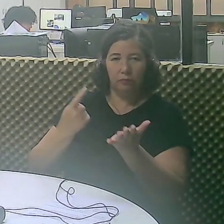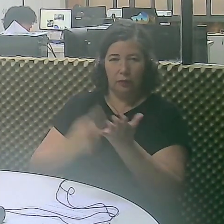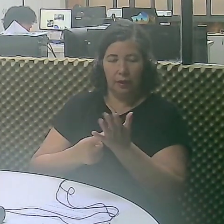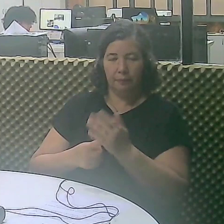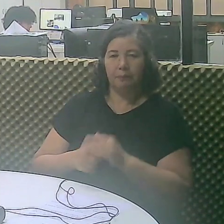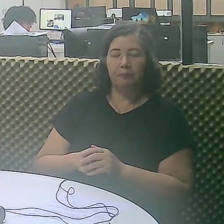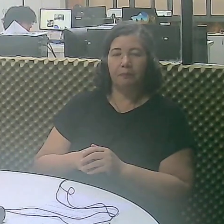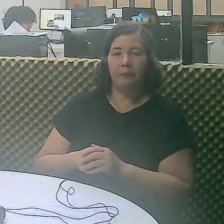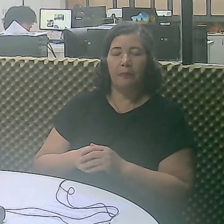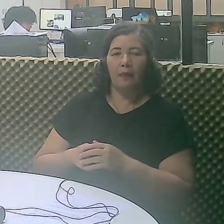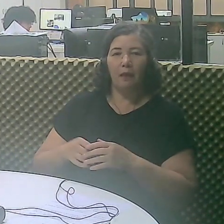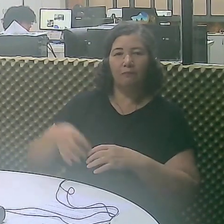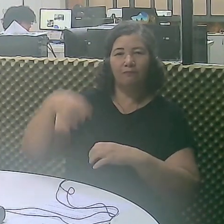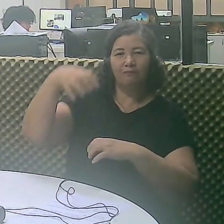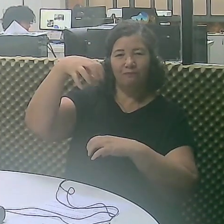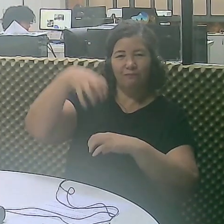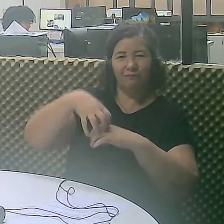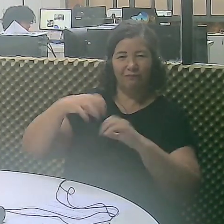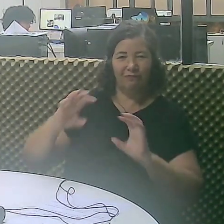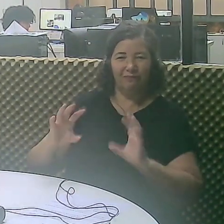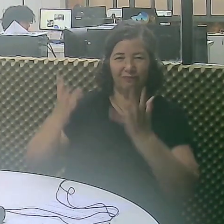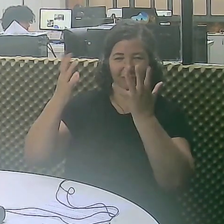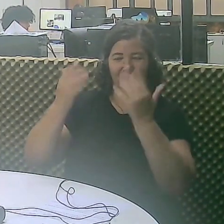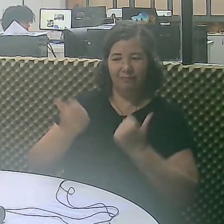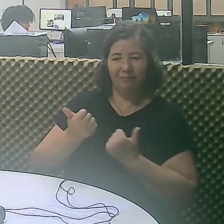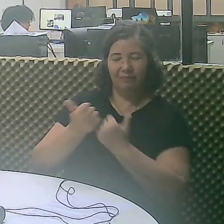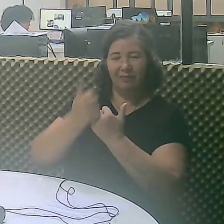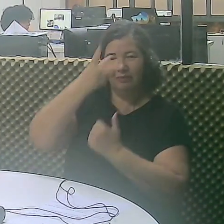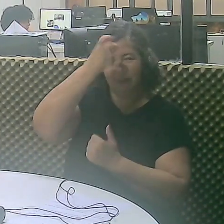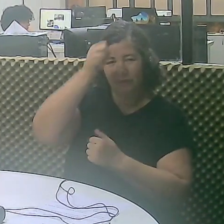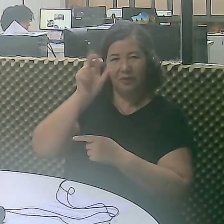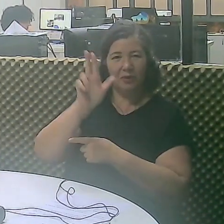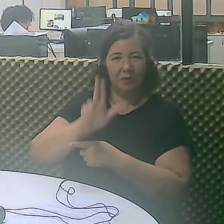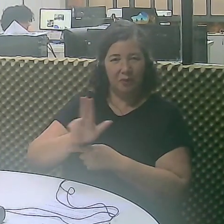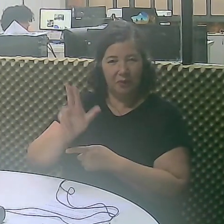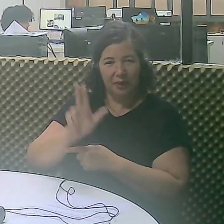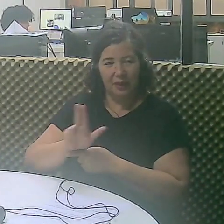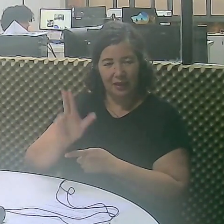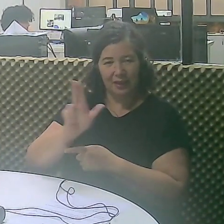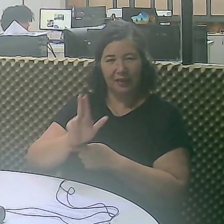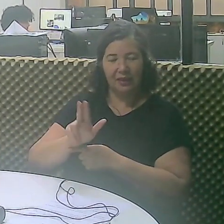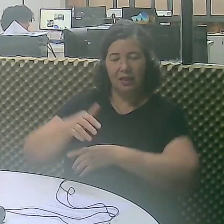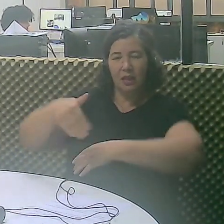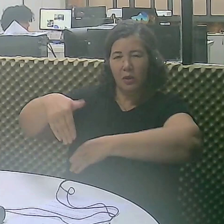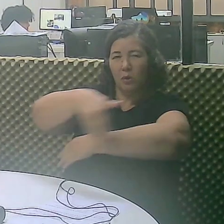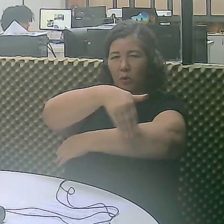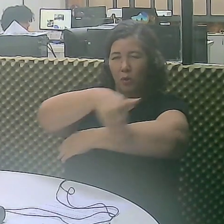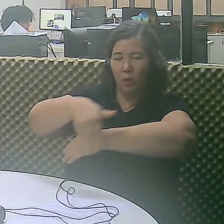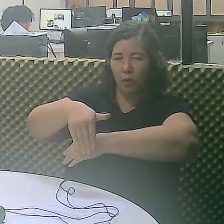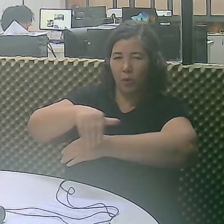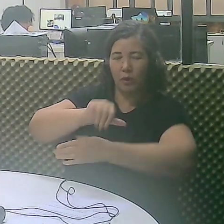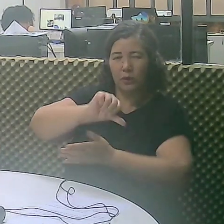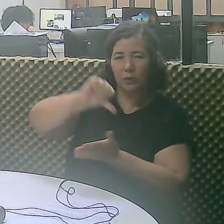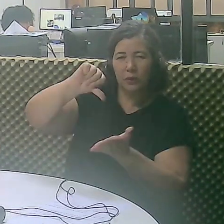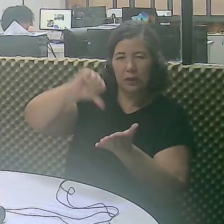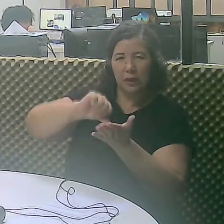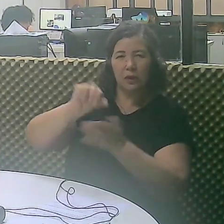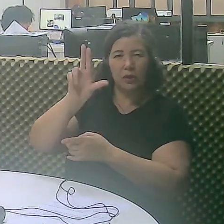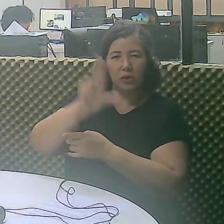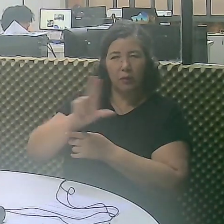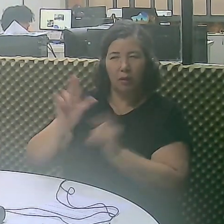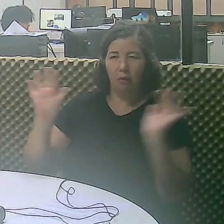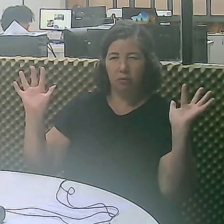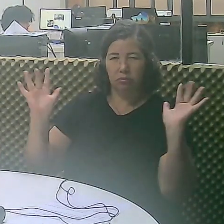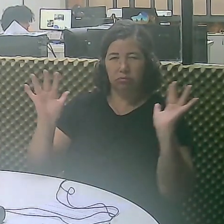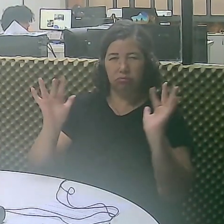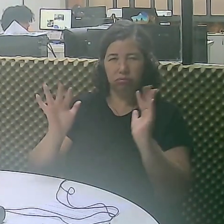Ternos celebram festa do Congado com apoio da Prefeitura de Uberlândia. As ruas centrais de Uberlândia reuniram milhares de